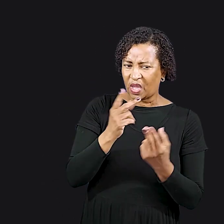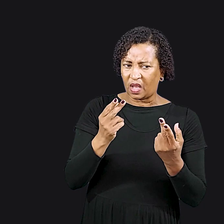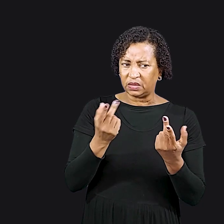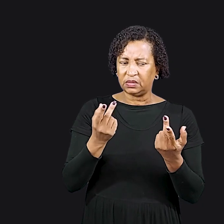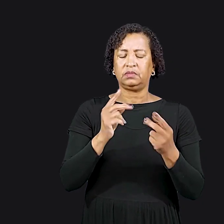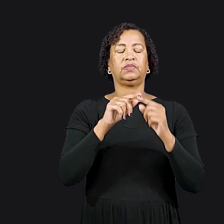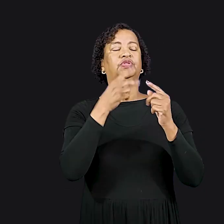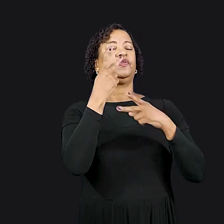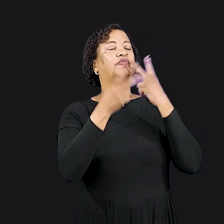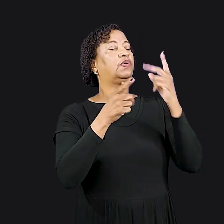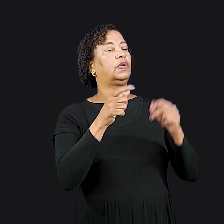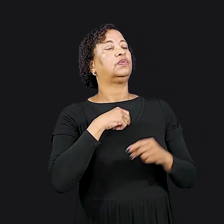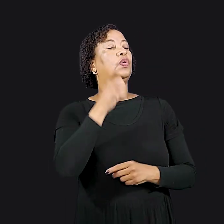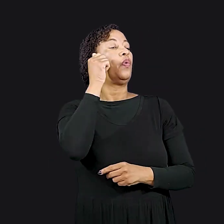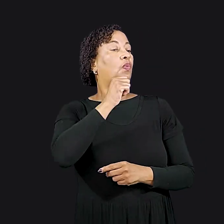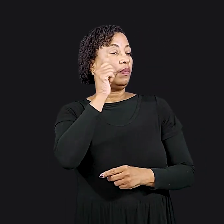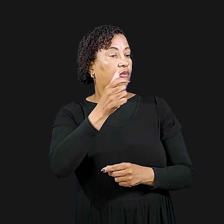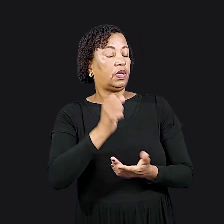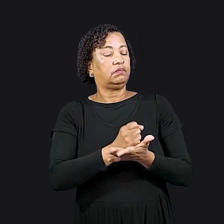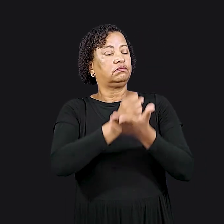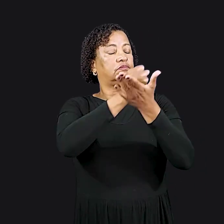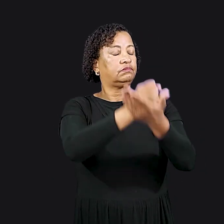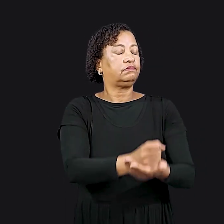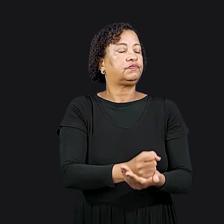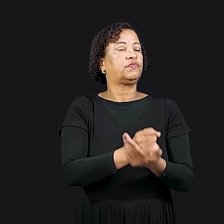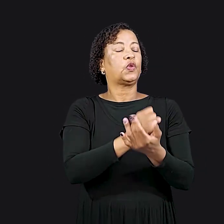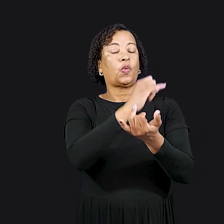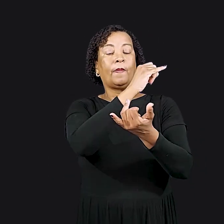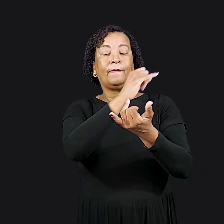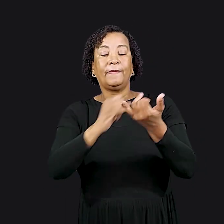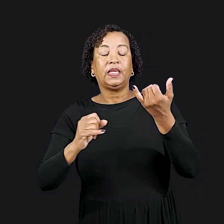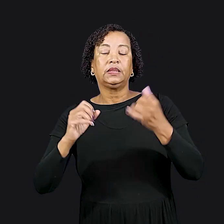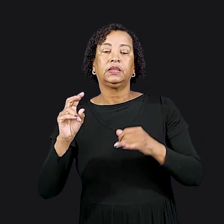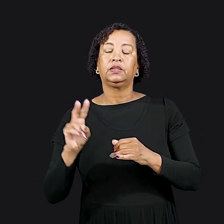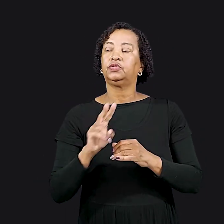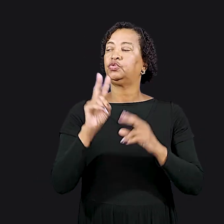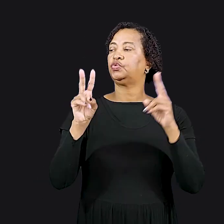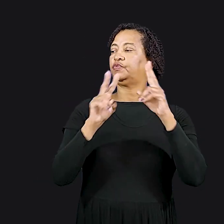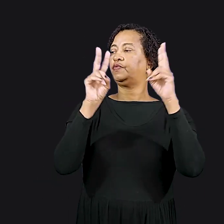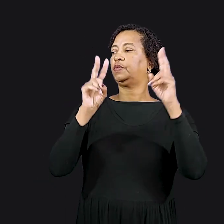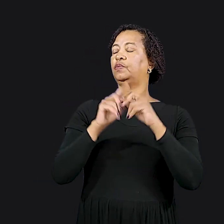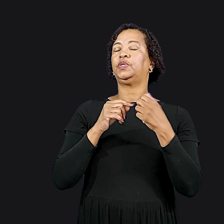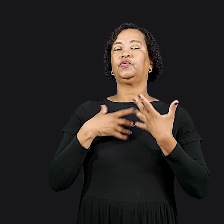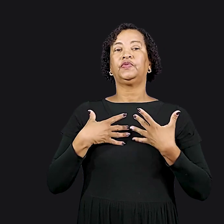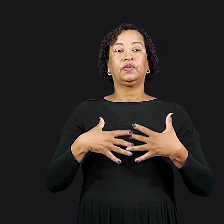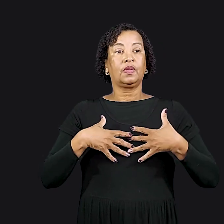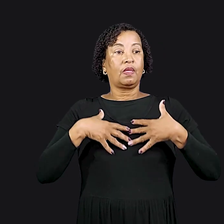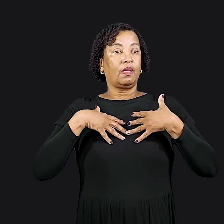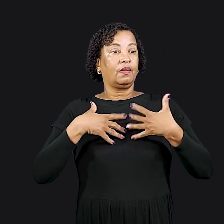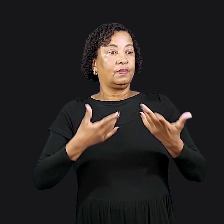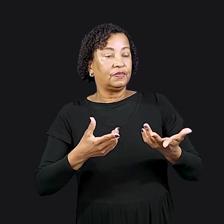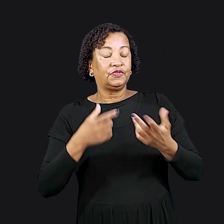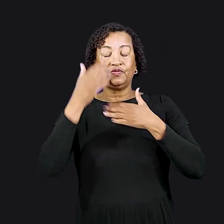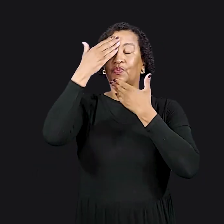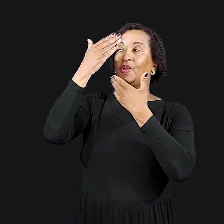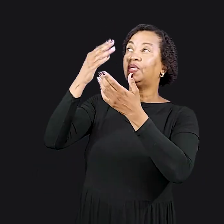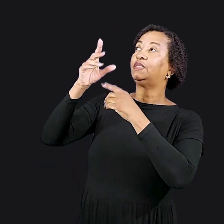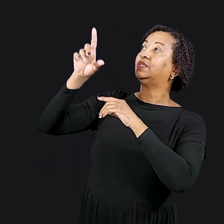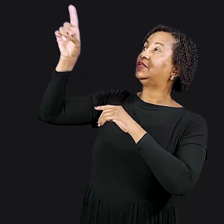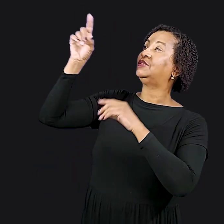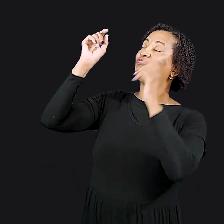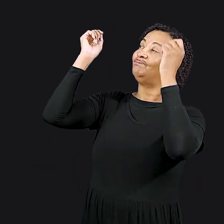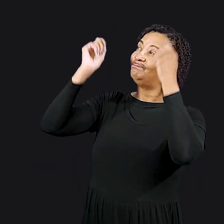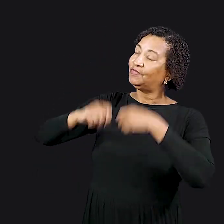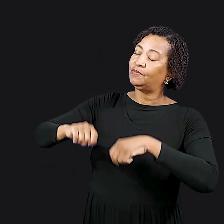senhora tinha contribuído com metade daquele valor. Fiquei emocionado e orei agradecendo a Deus por sua capacidade